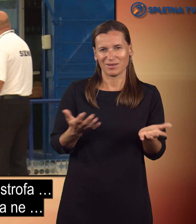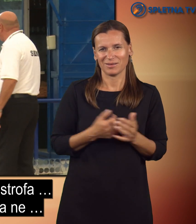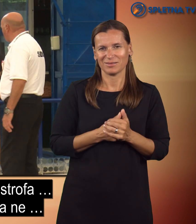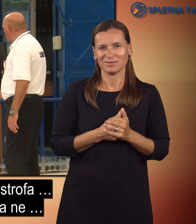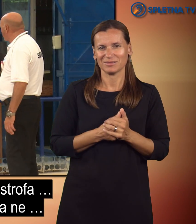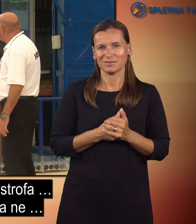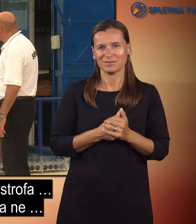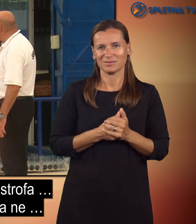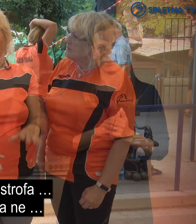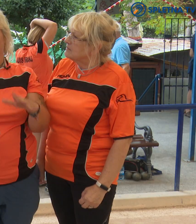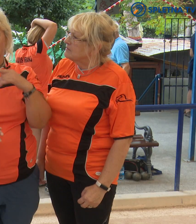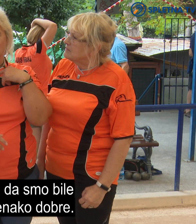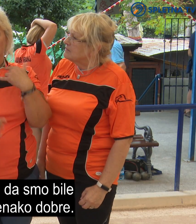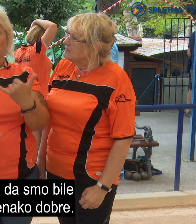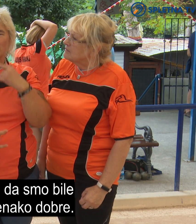Katastrofa, ja. Katastrofa, steza.